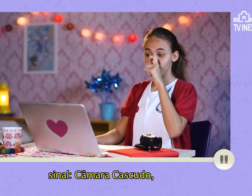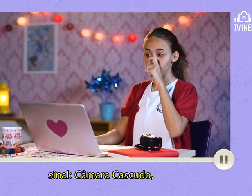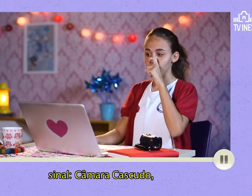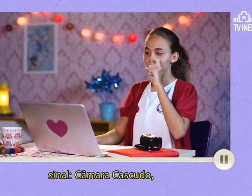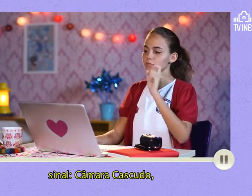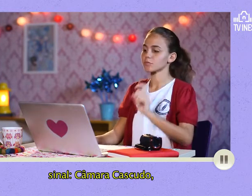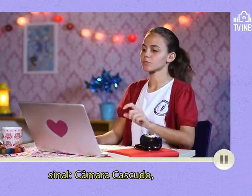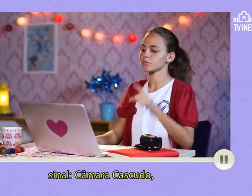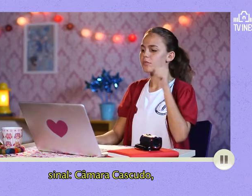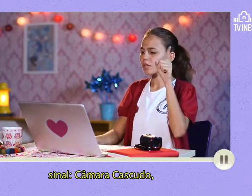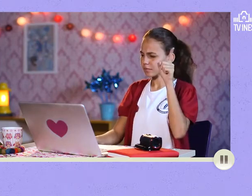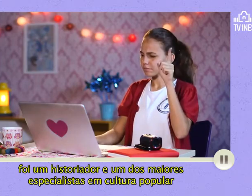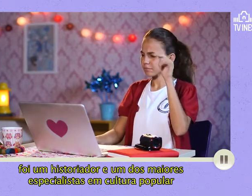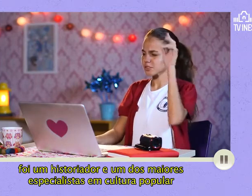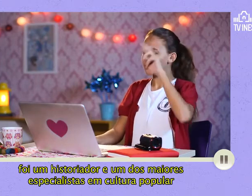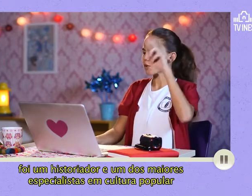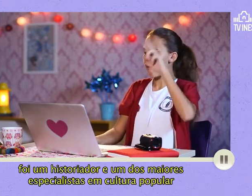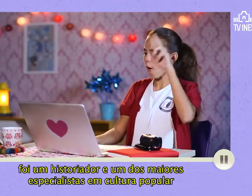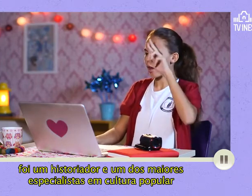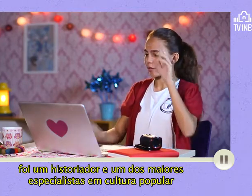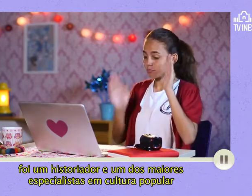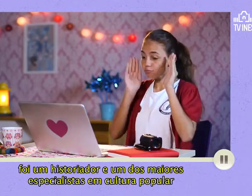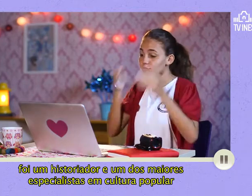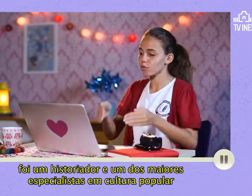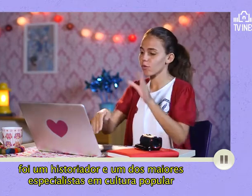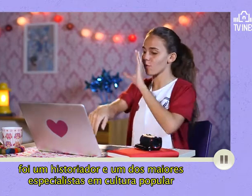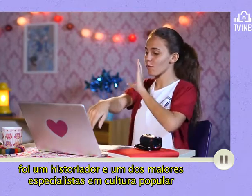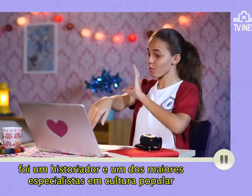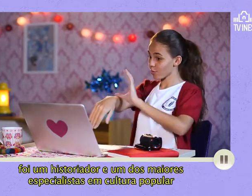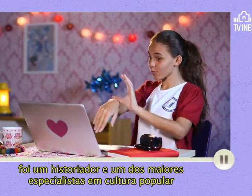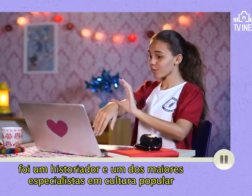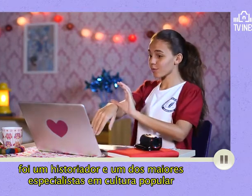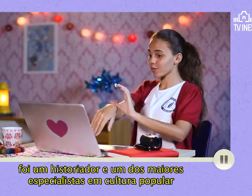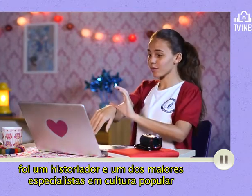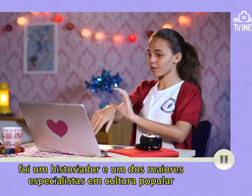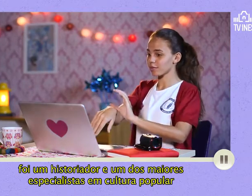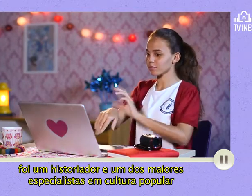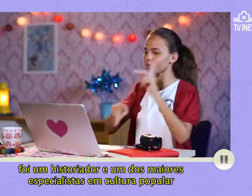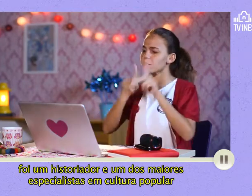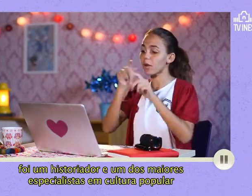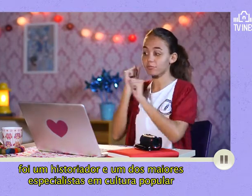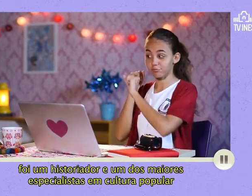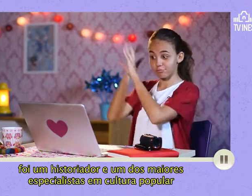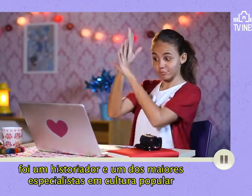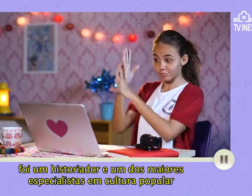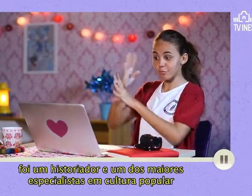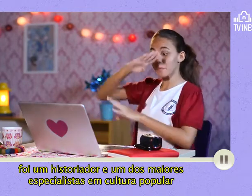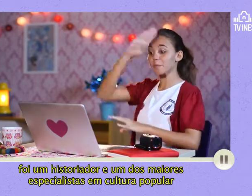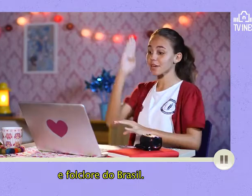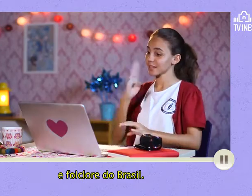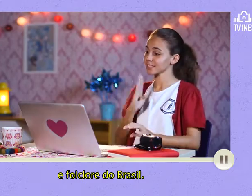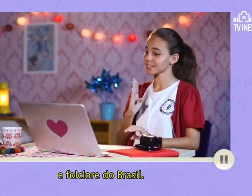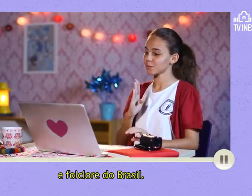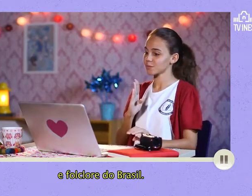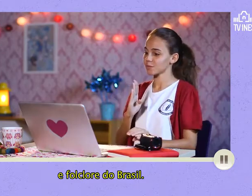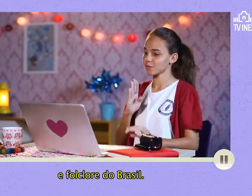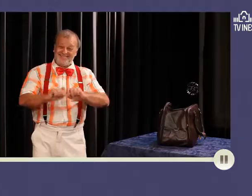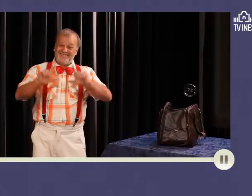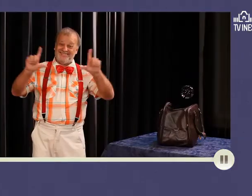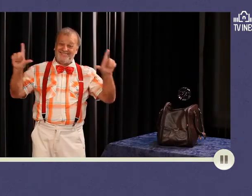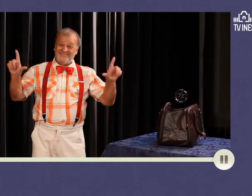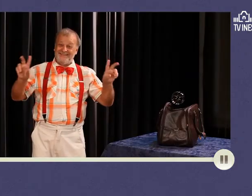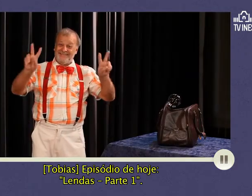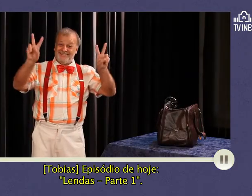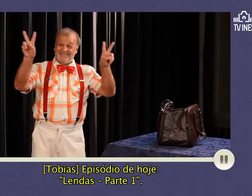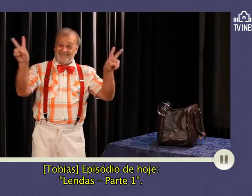Sinal Câmara Cascudo foi um historiador e um dos maiores especialistas em cultura popular e folclore do